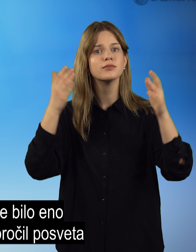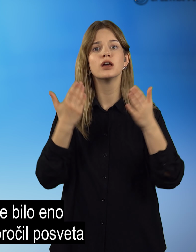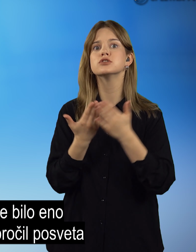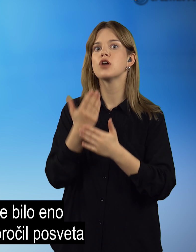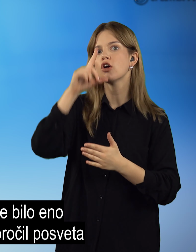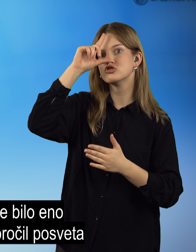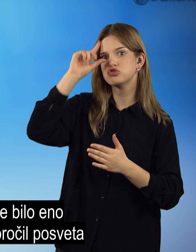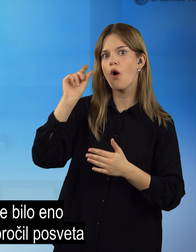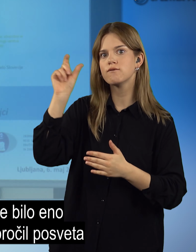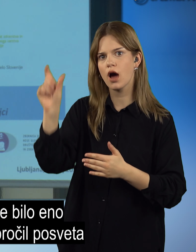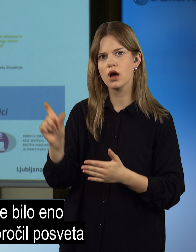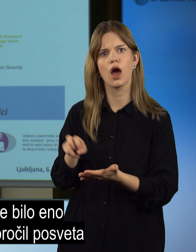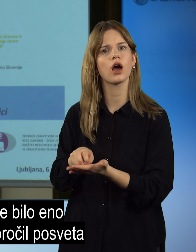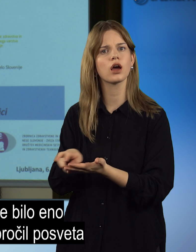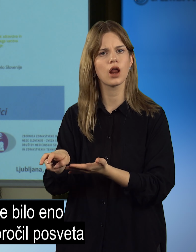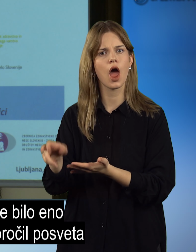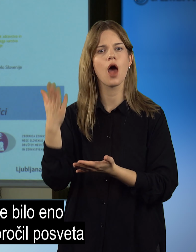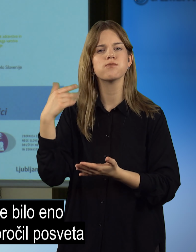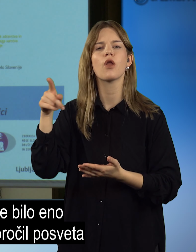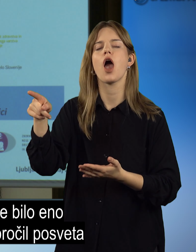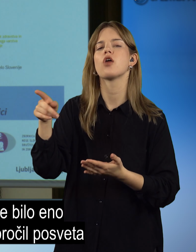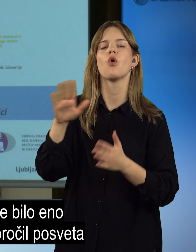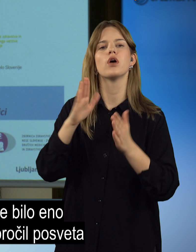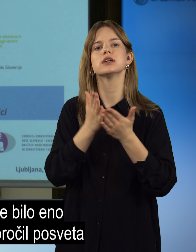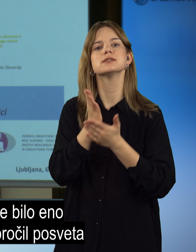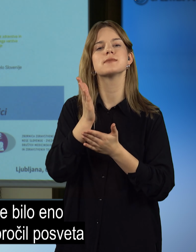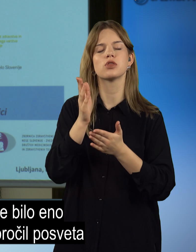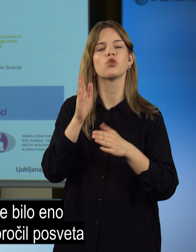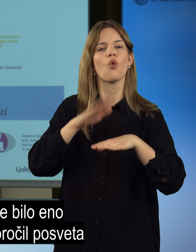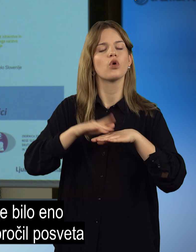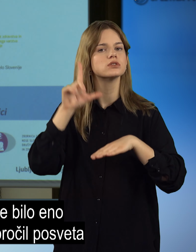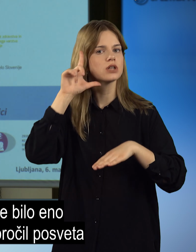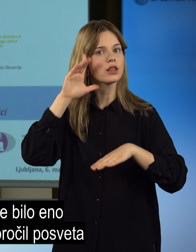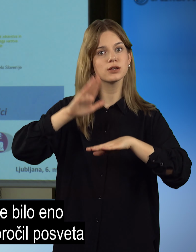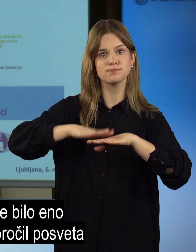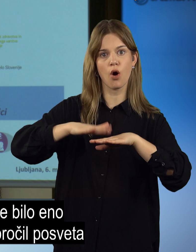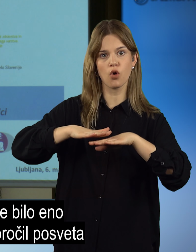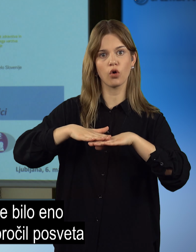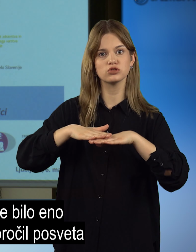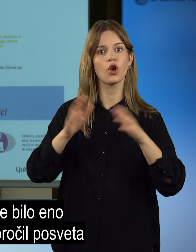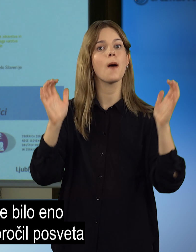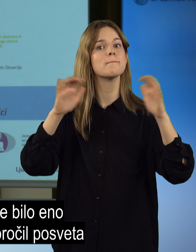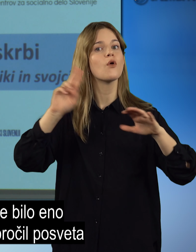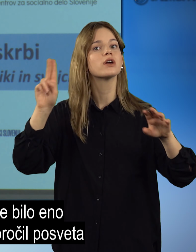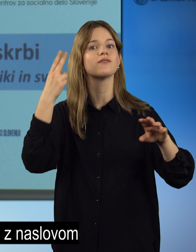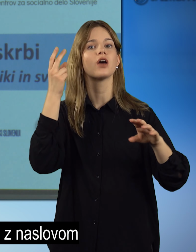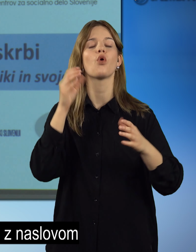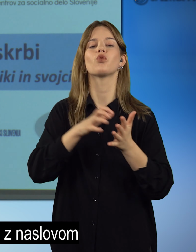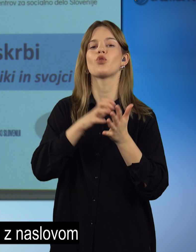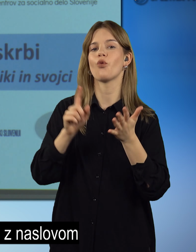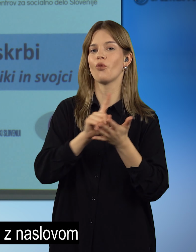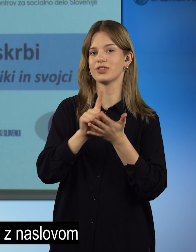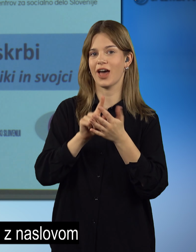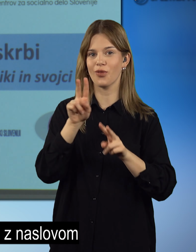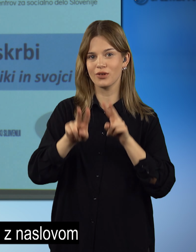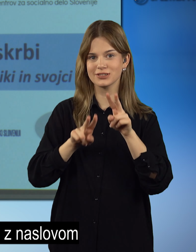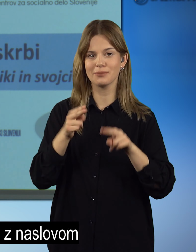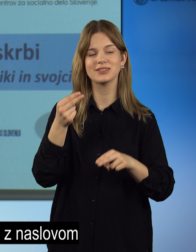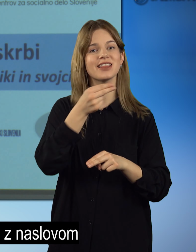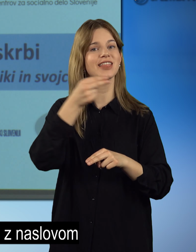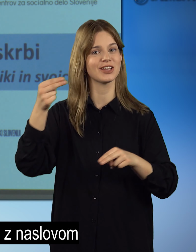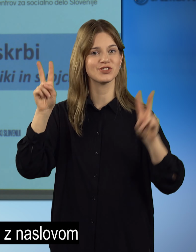Za človeka gre je bilo eno izmed osrednjih sporočil posveta o dolgotrajni oskrbi z naslovom Med